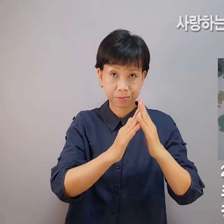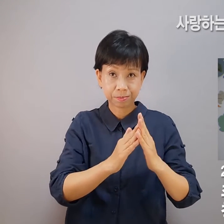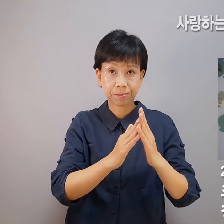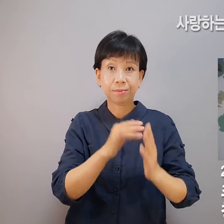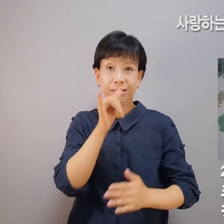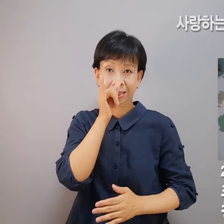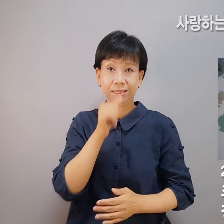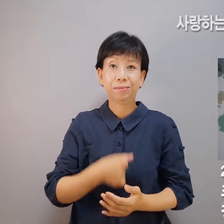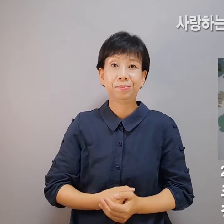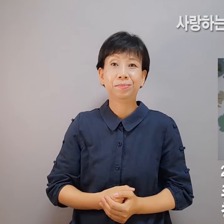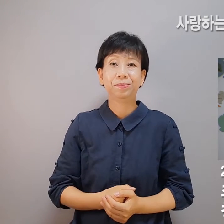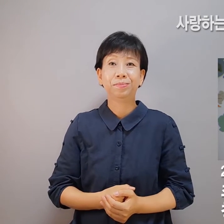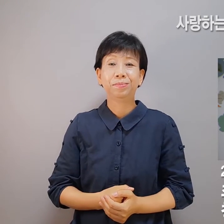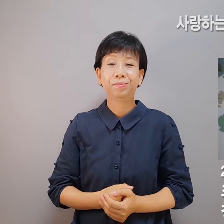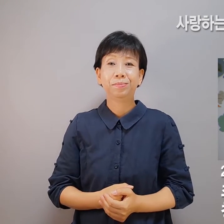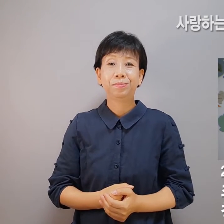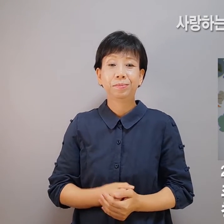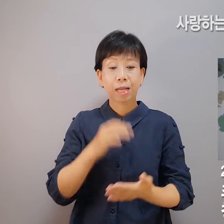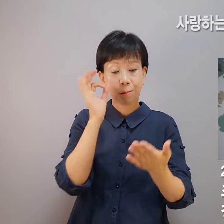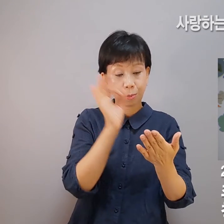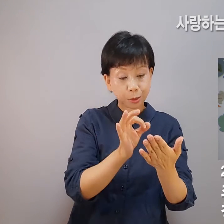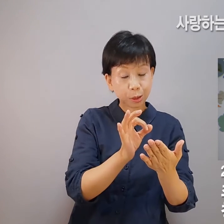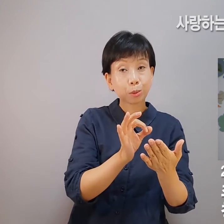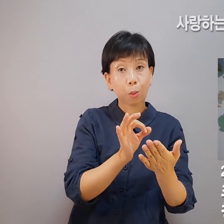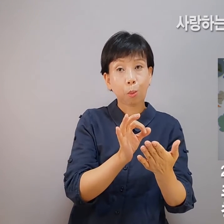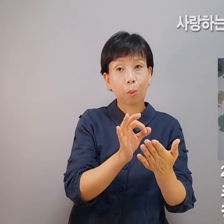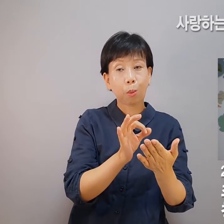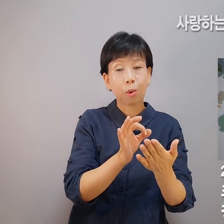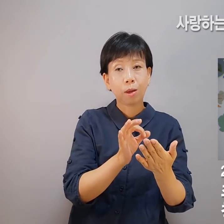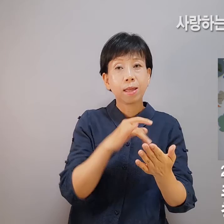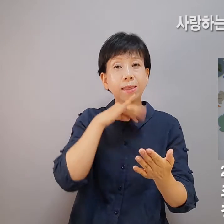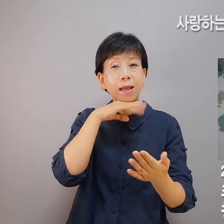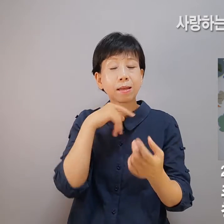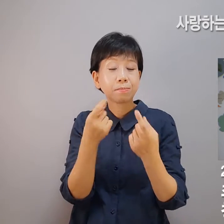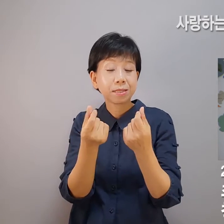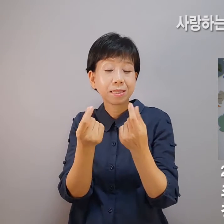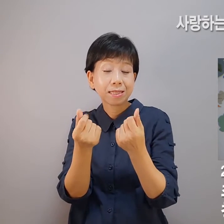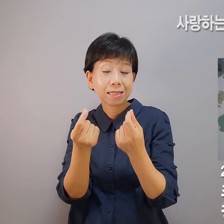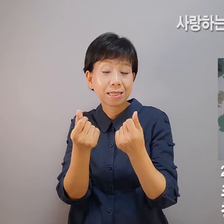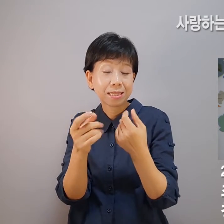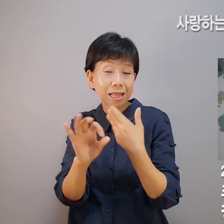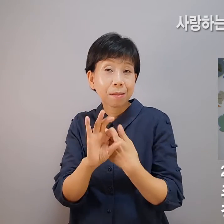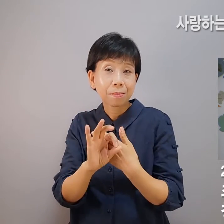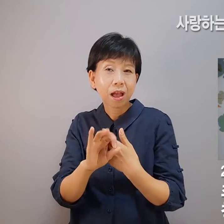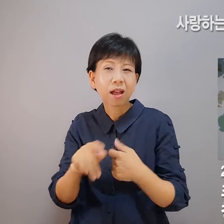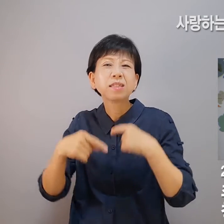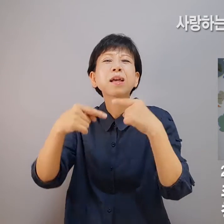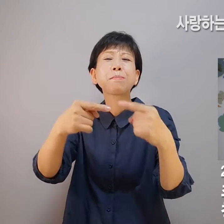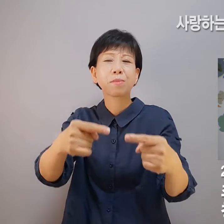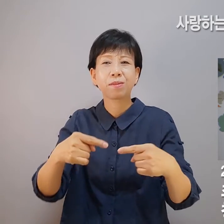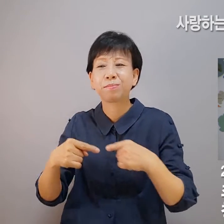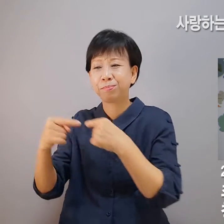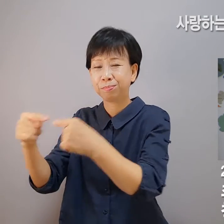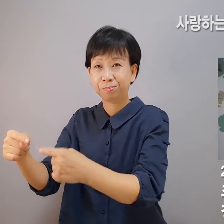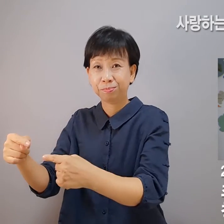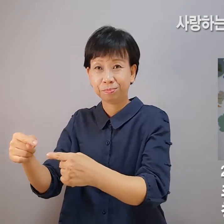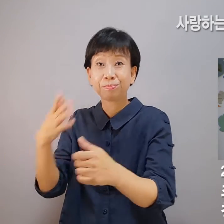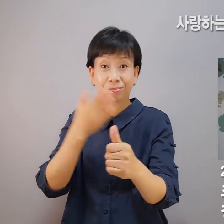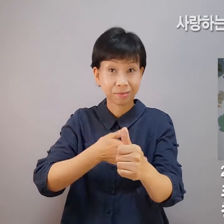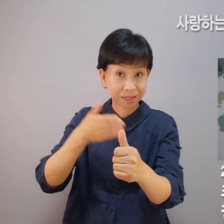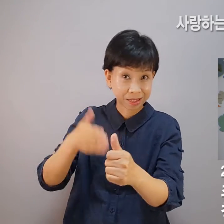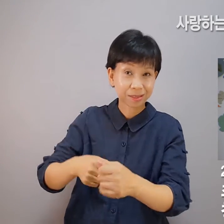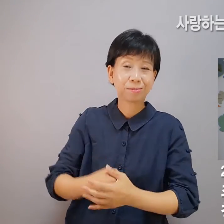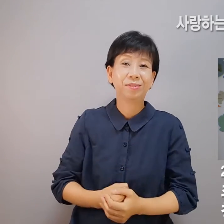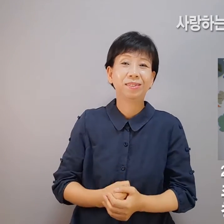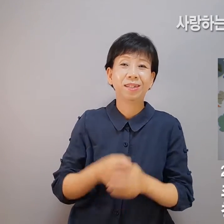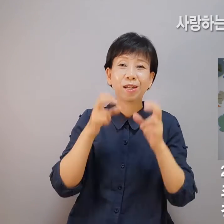좀 있네요. 우리 보시고 좀 비슷한 또래시면 같이 또 여기 명단에 없지만 또 우리 전도사님